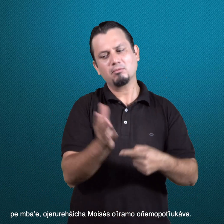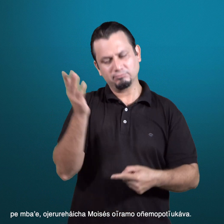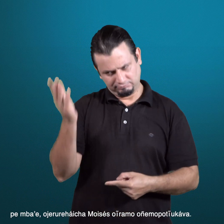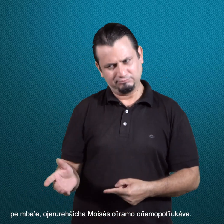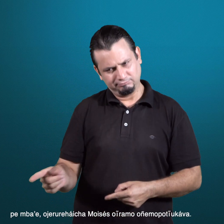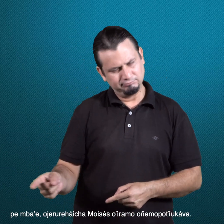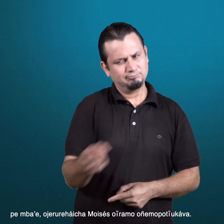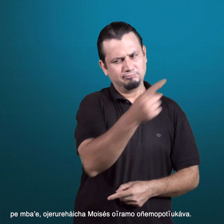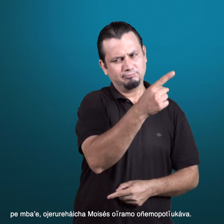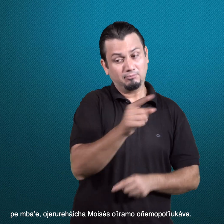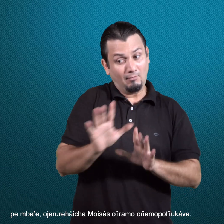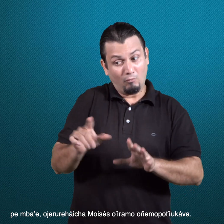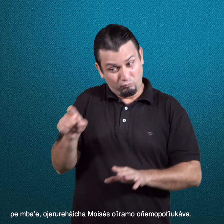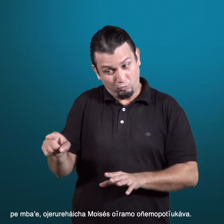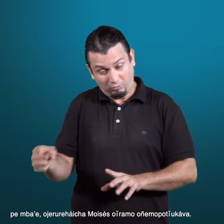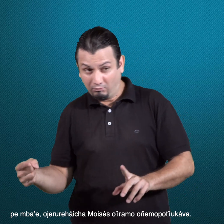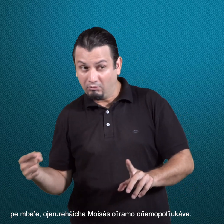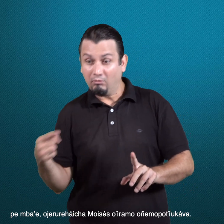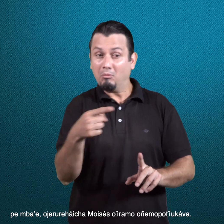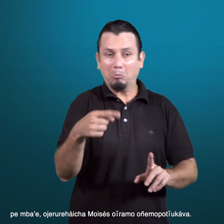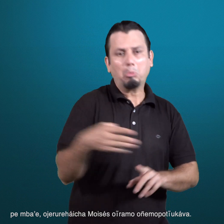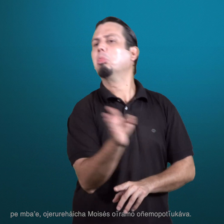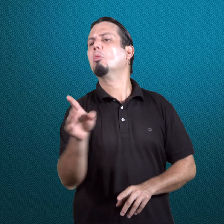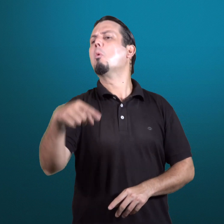oĩramo oñemopotĩukáva.